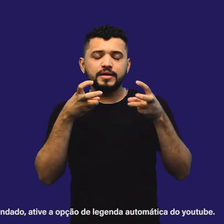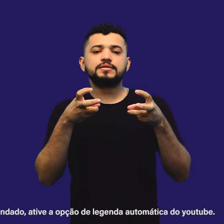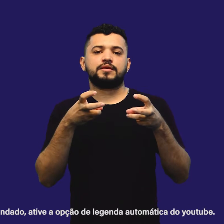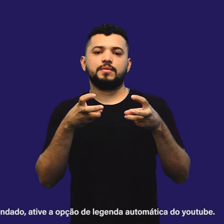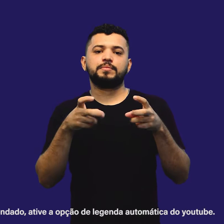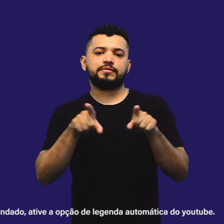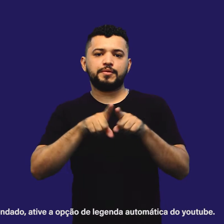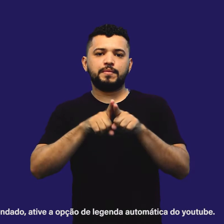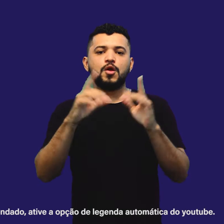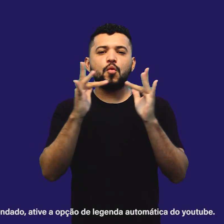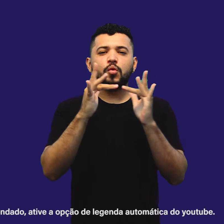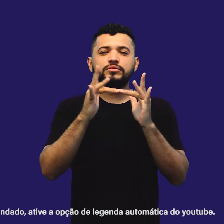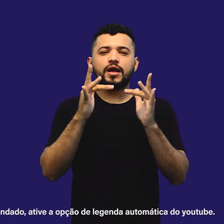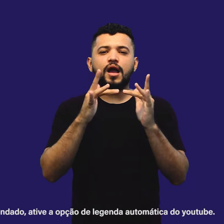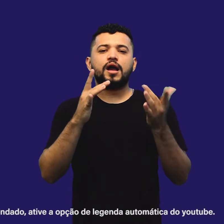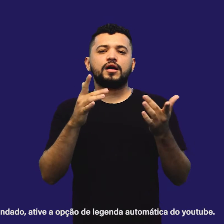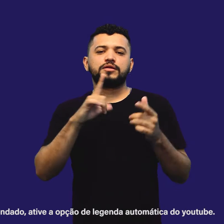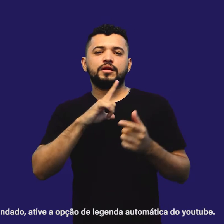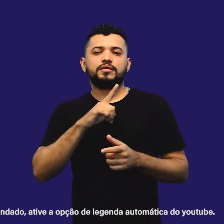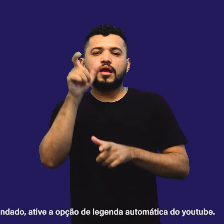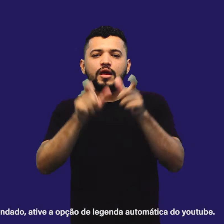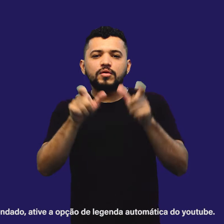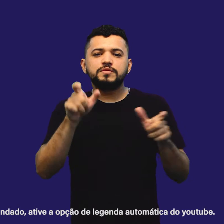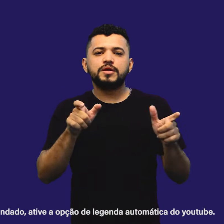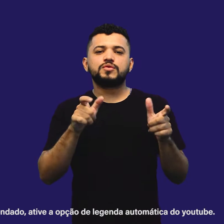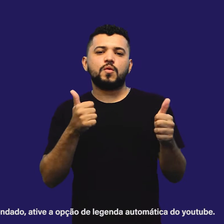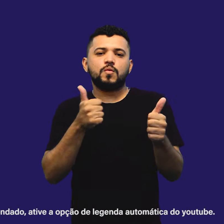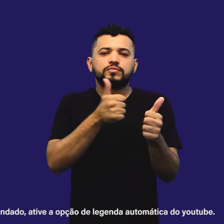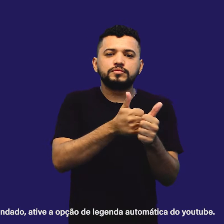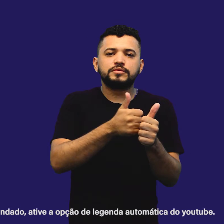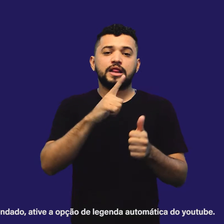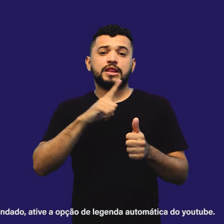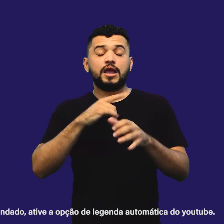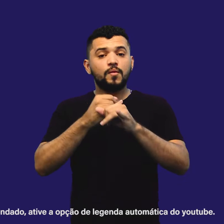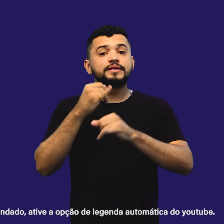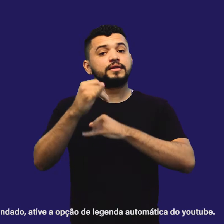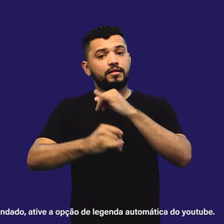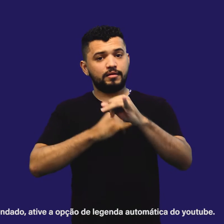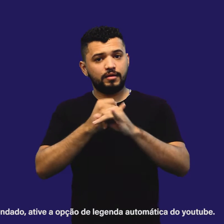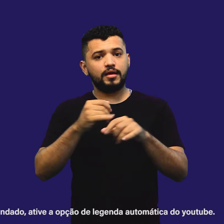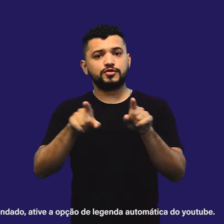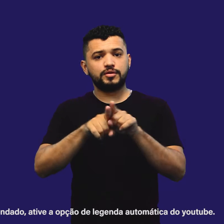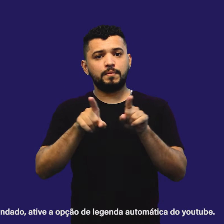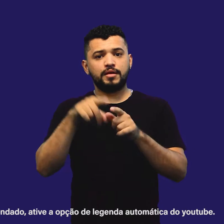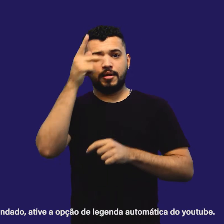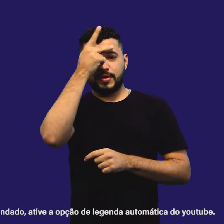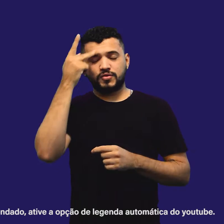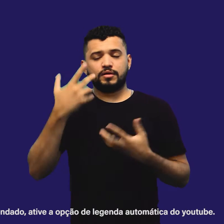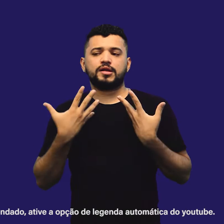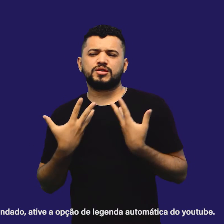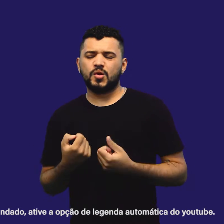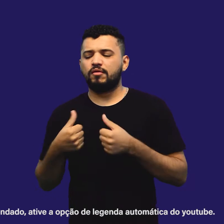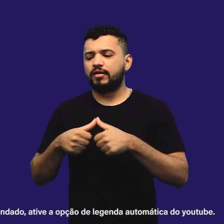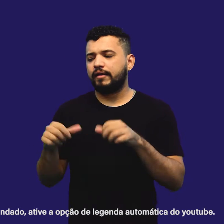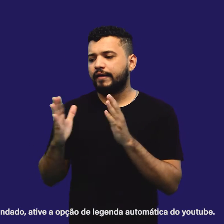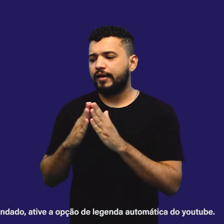Então, esse contato mais próximo com o cliente, colocar uma internet, né, para a pessoa que às vezes cansou do home office,